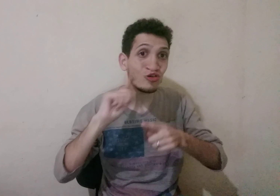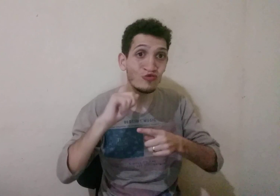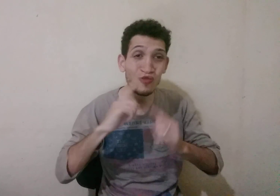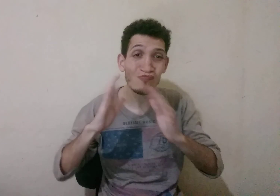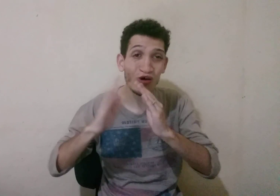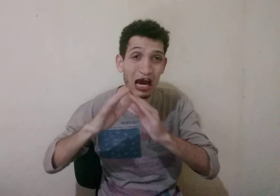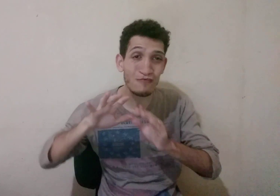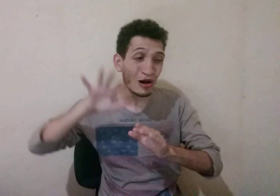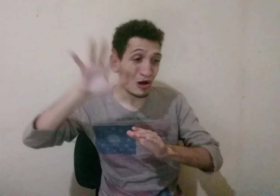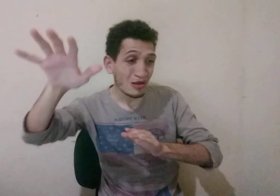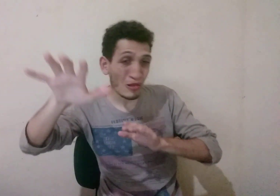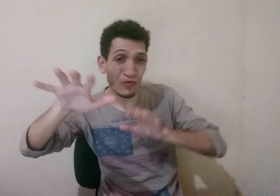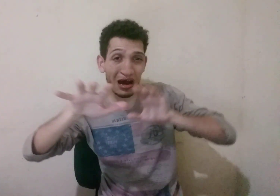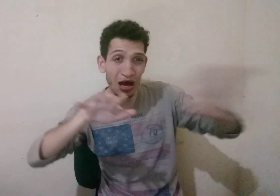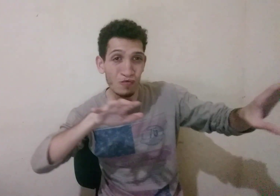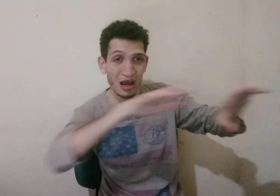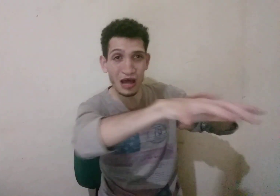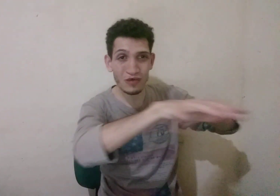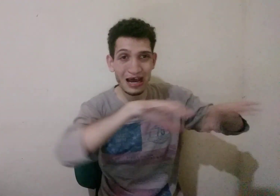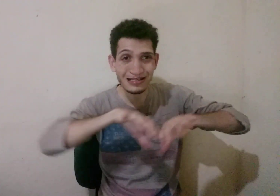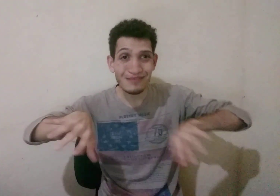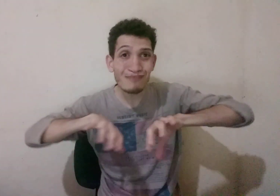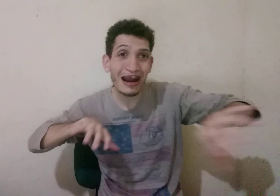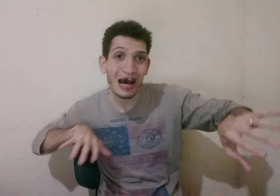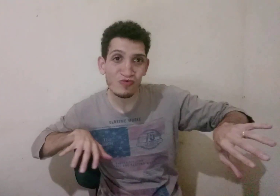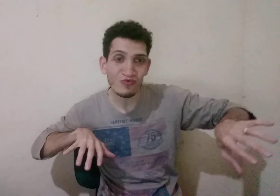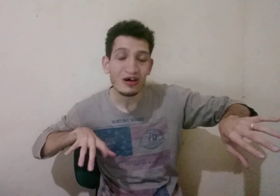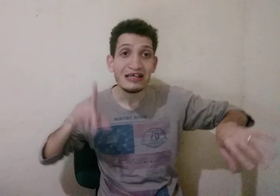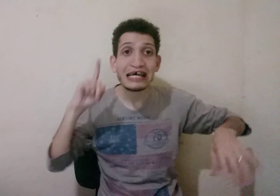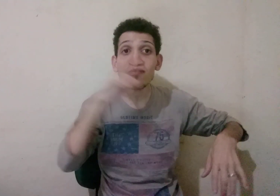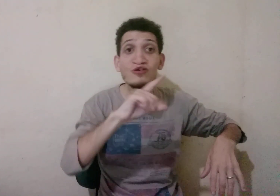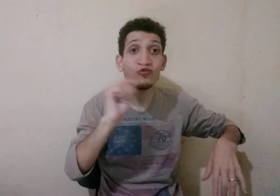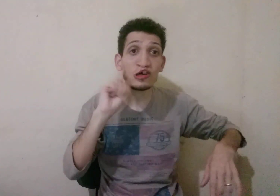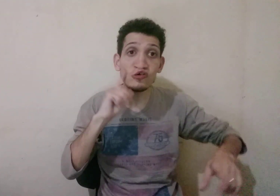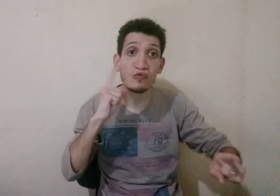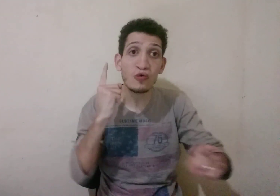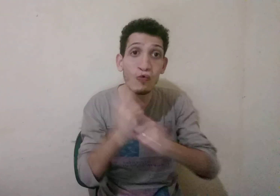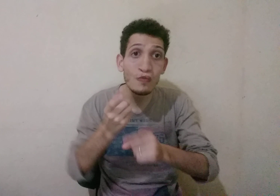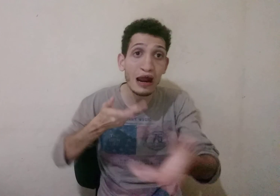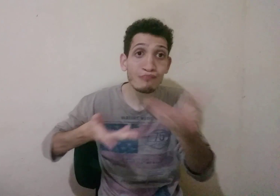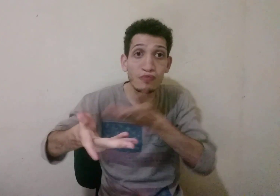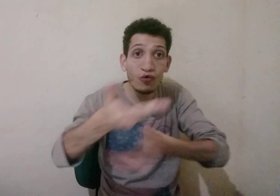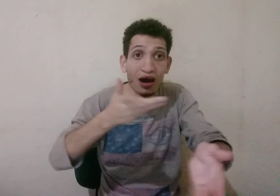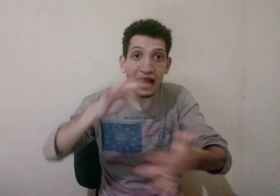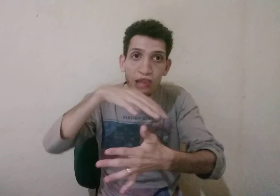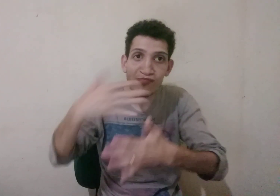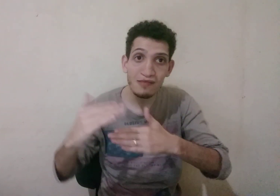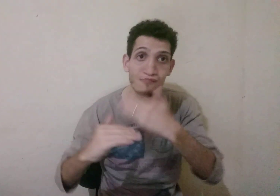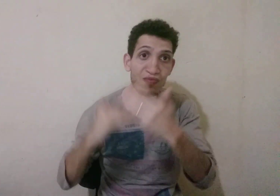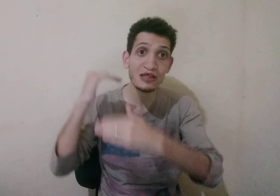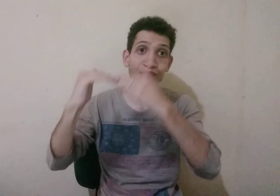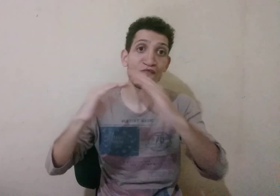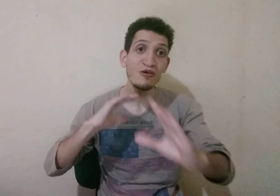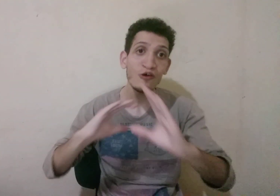surdo morava separado. E aí, isso é surdo encontrar patroa livre, para desenvolver a